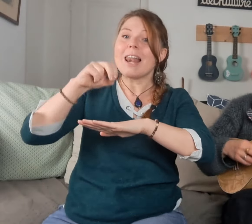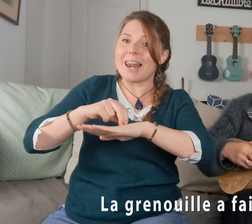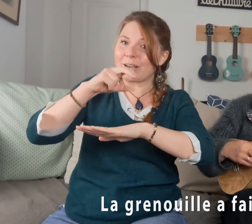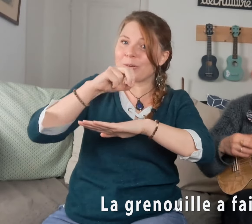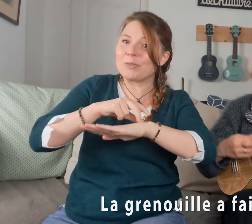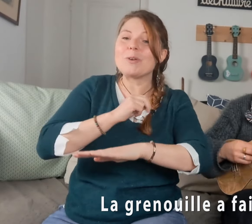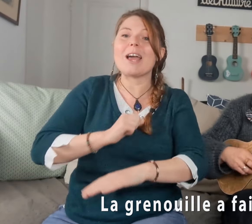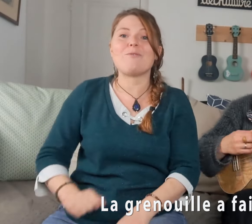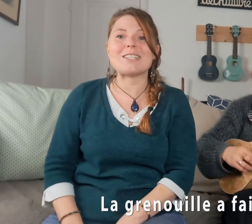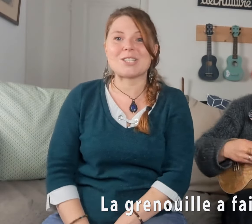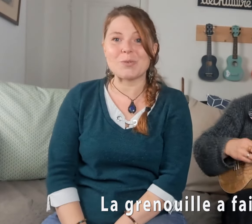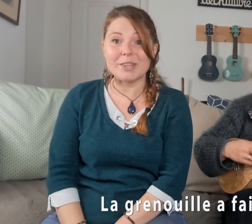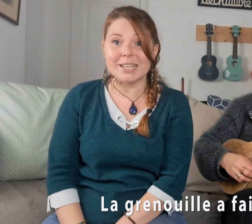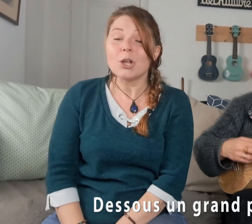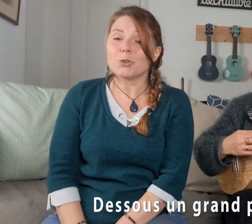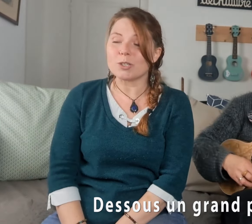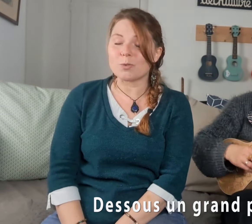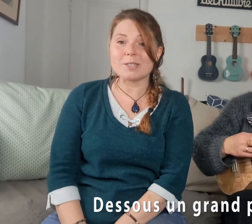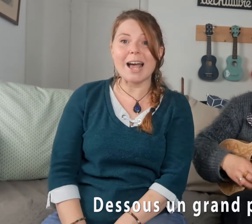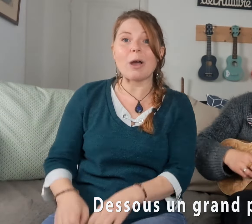La grenouille a fait son nid dessous un grand